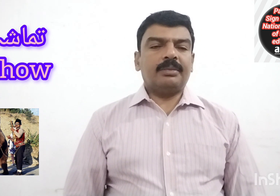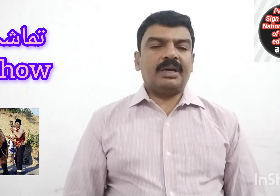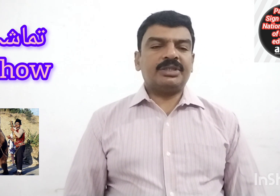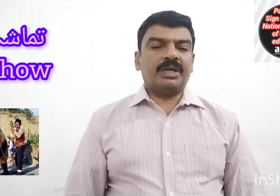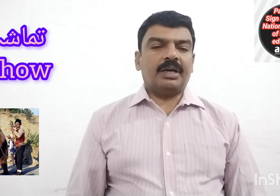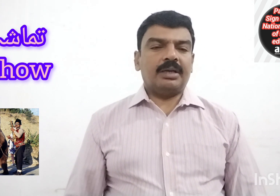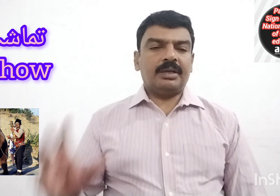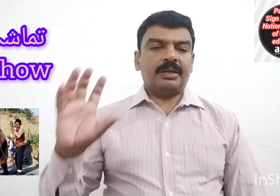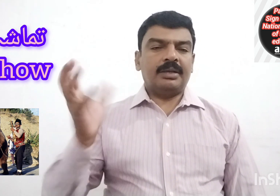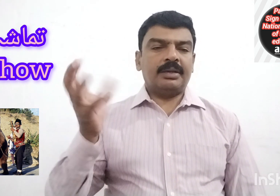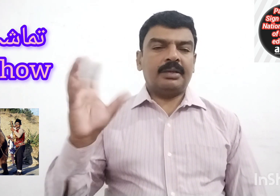तमाशा।